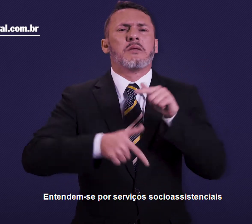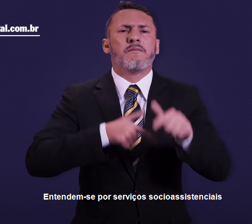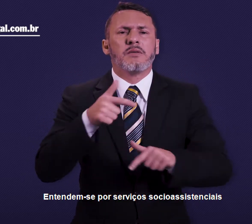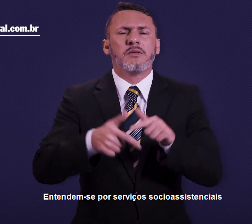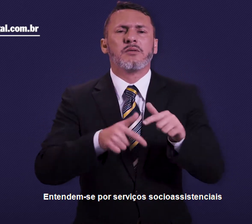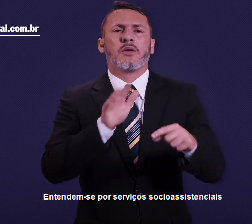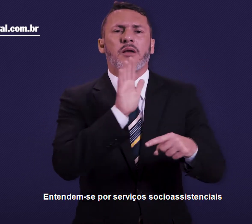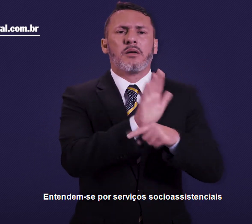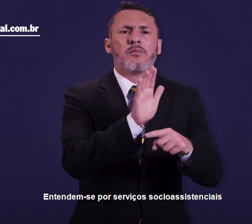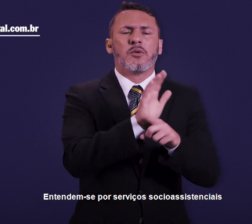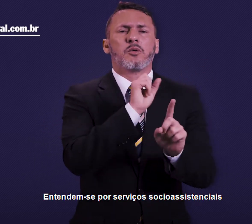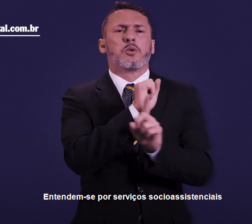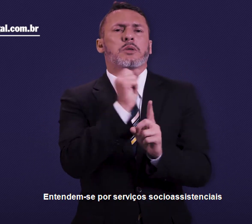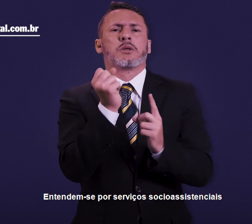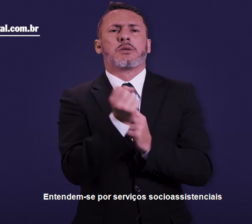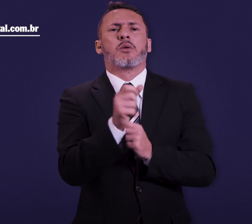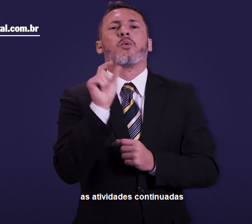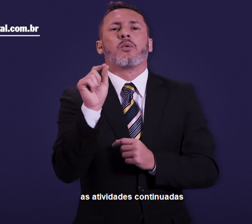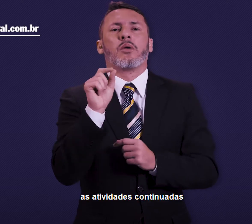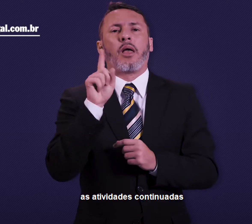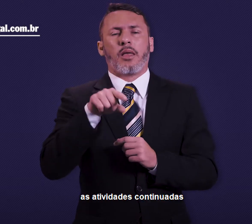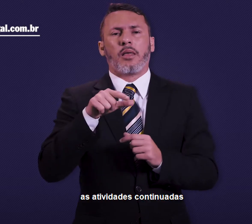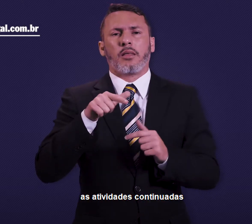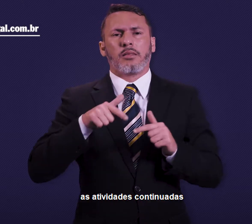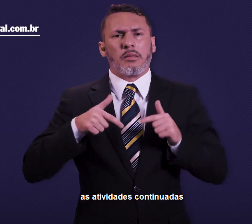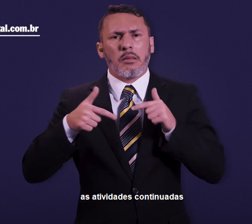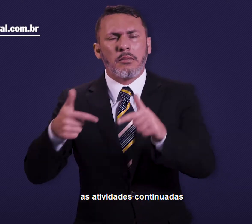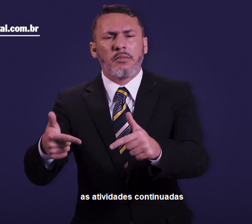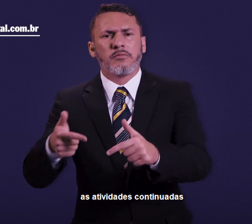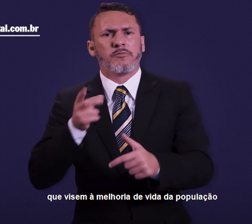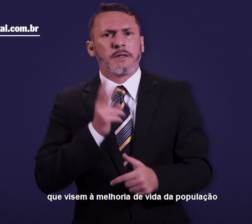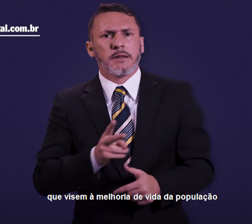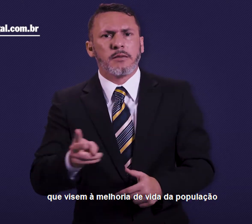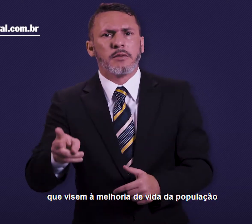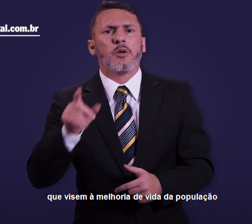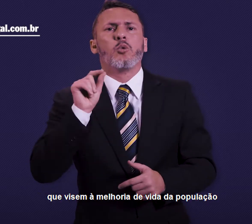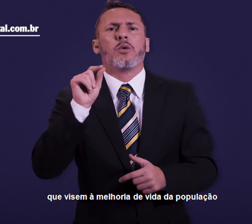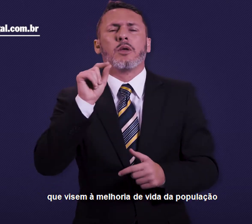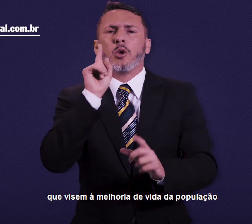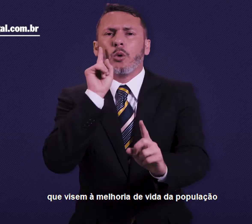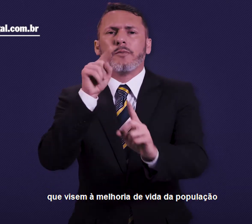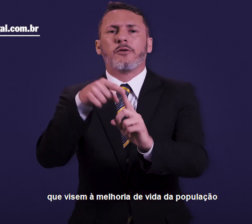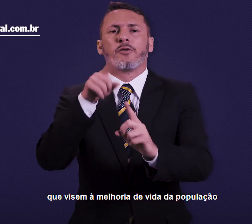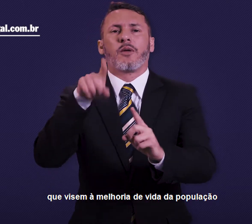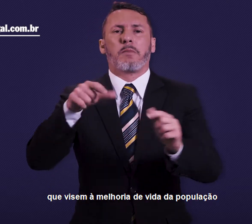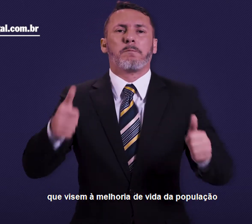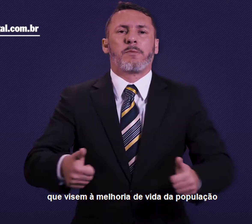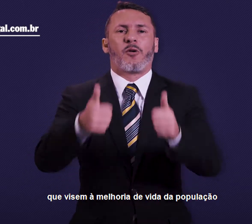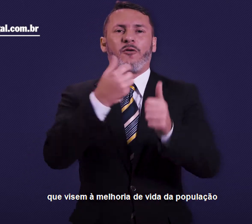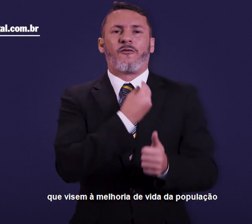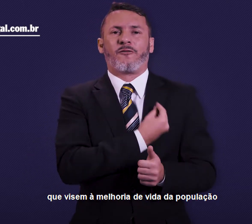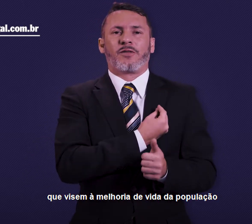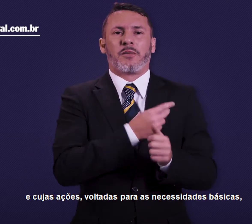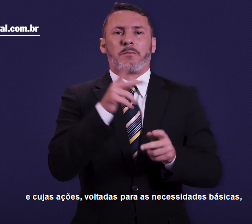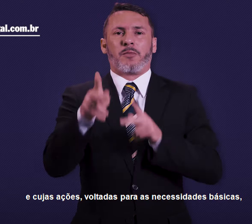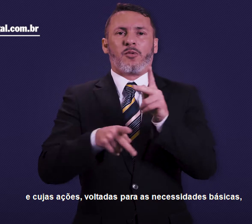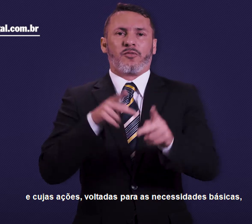serviços socioassistenciais as atividades continuadas que visem a melhoria de vida da população e cujas